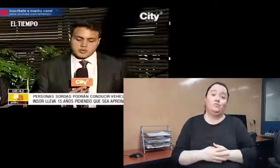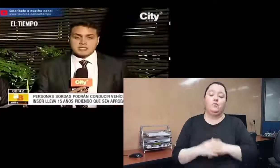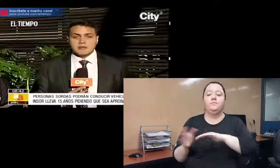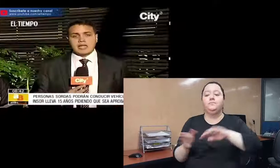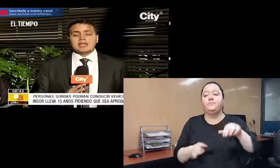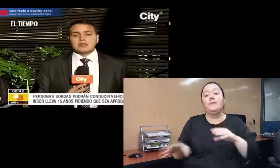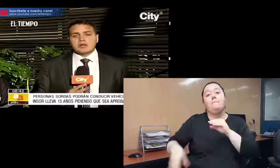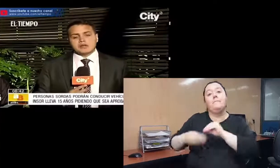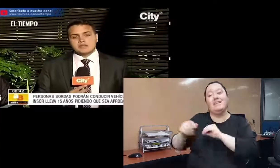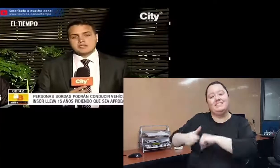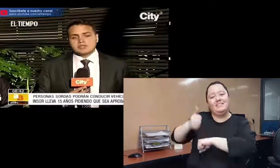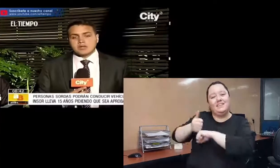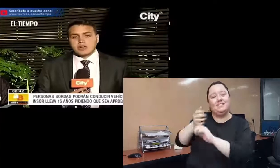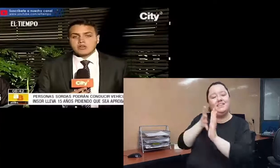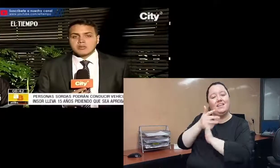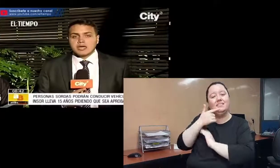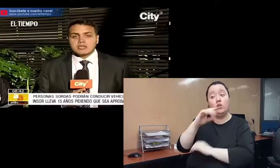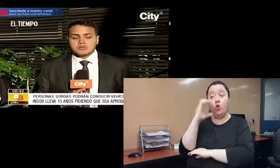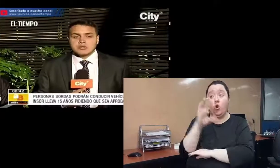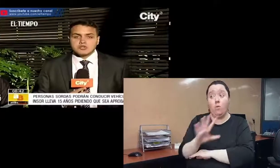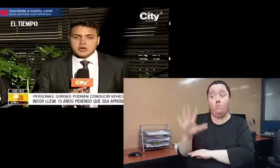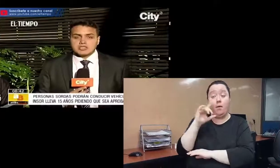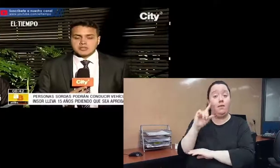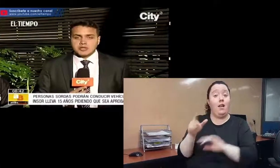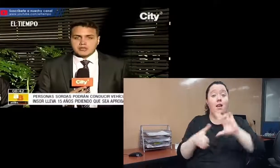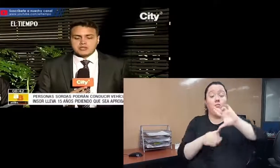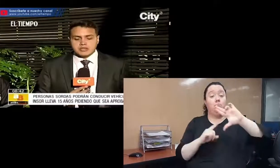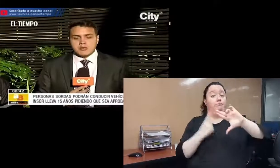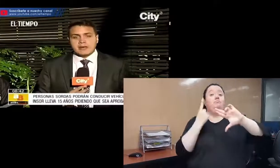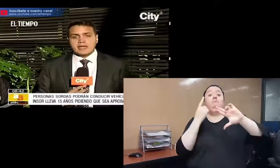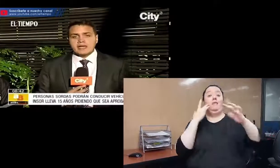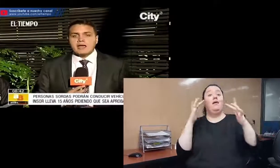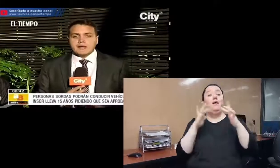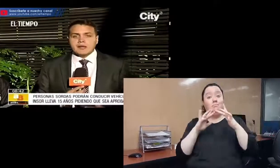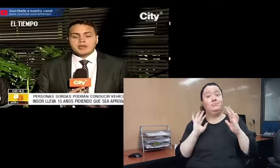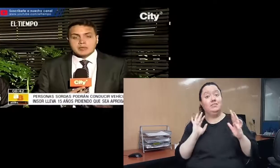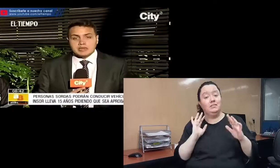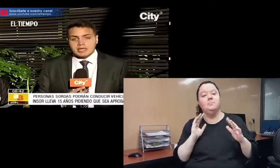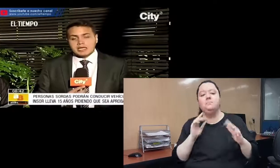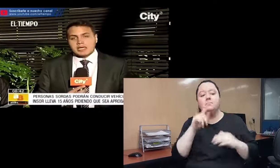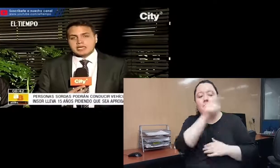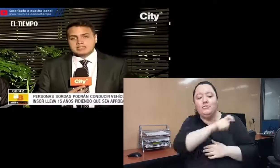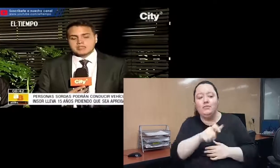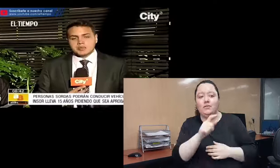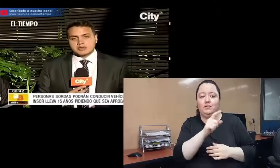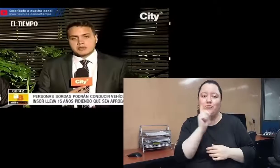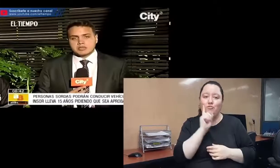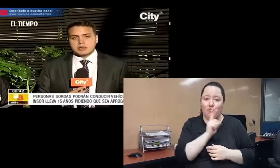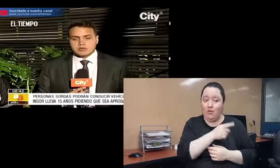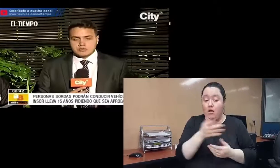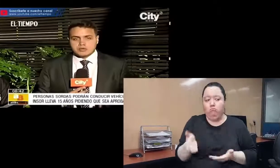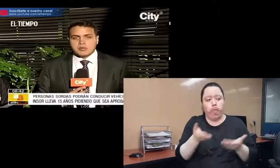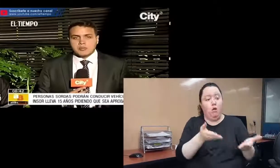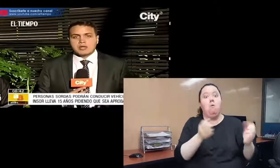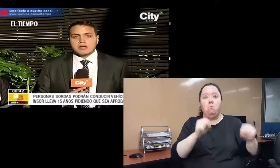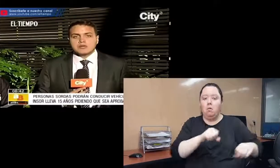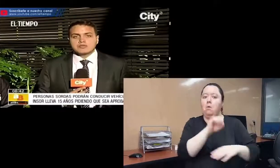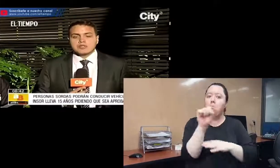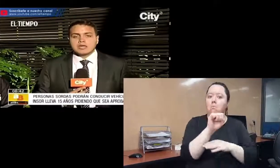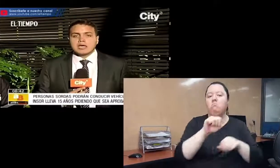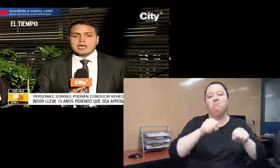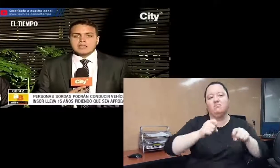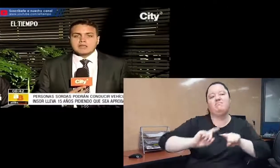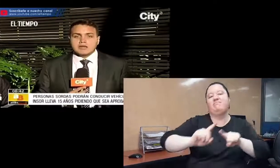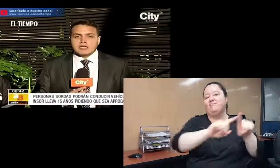su parte, también la directora manifestó que Colombia es uno de los países pioneros en Latinoamérica de permitir que estas personas con sordera puedan